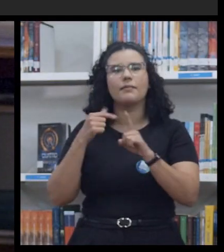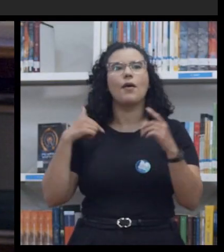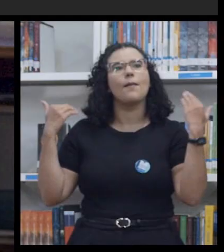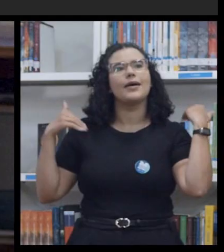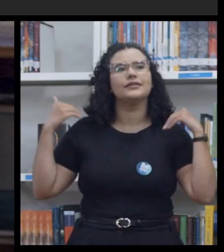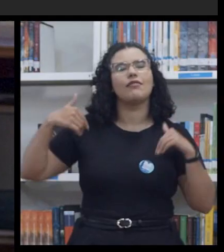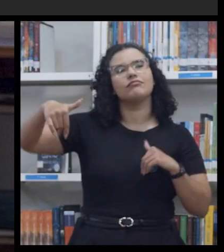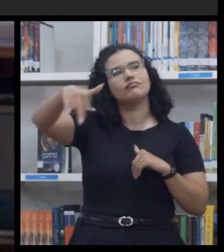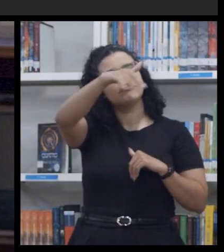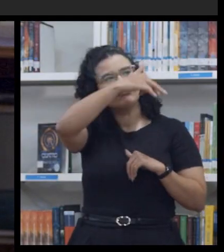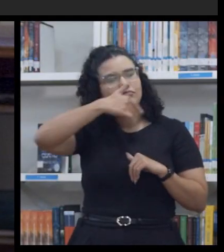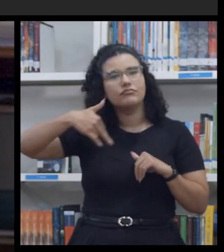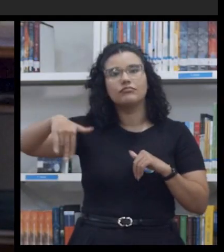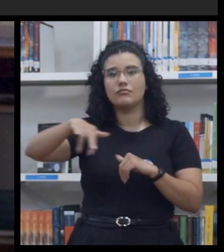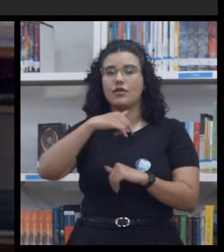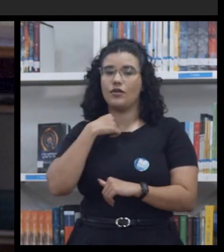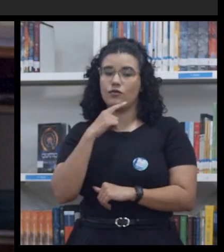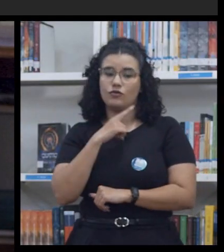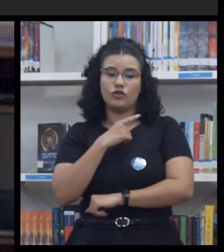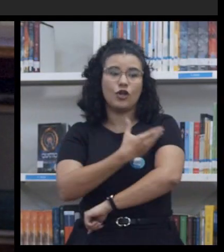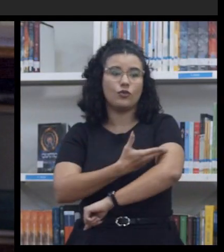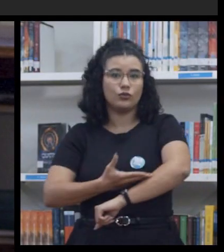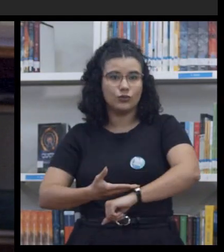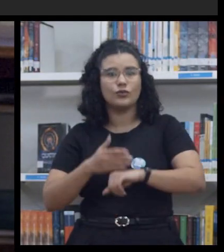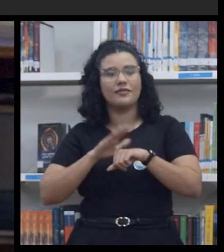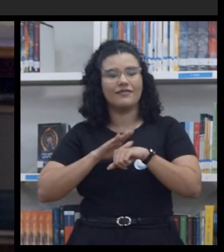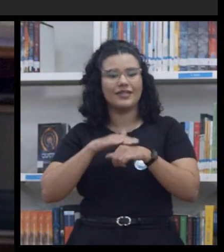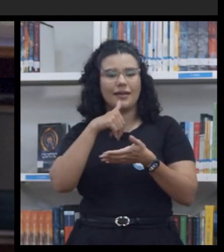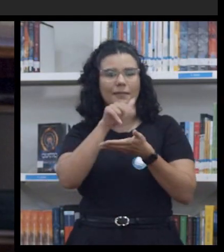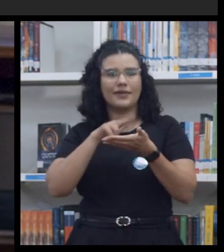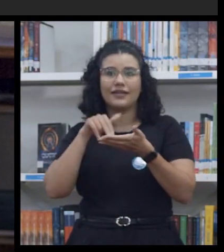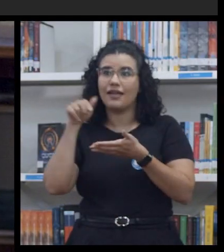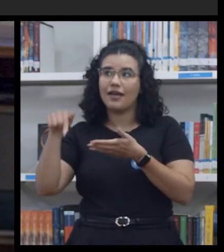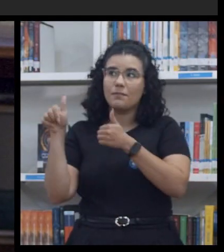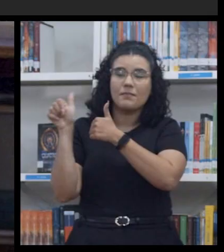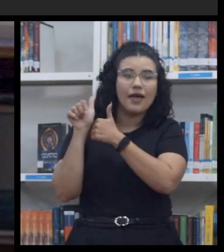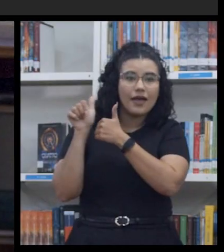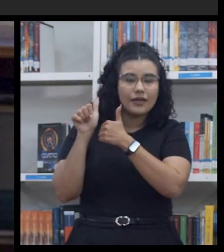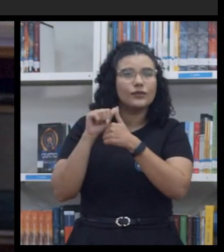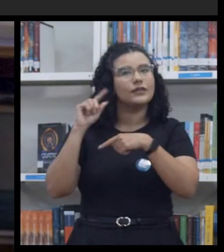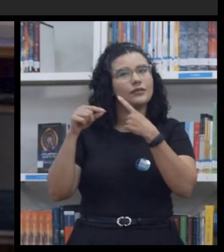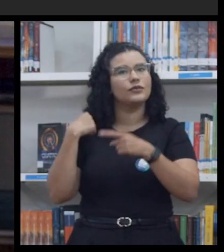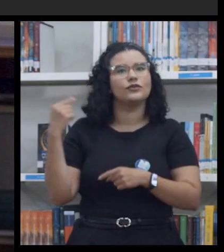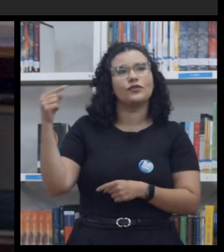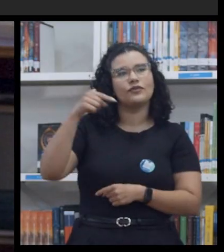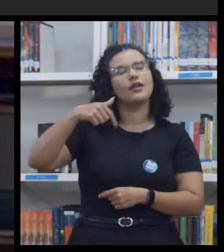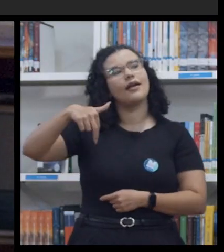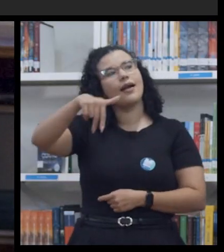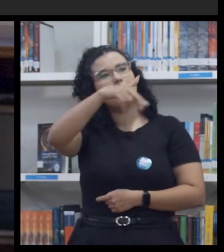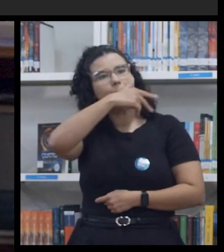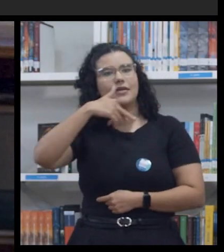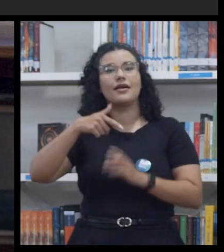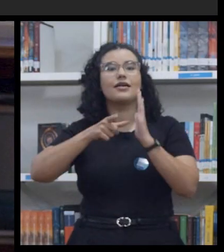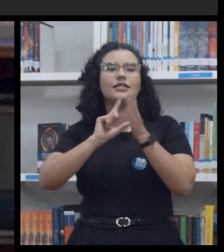do lago. Eu tinha um costume de fazer aula de pintura aqui perto. E aí depois eu vinha caminhar